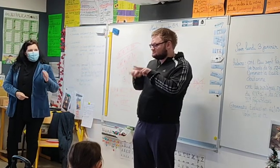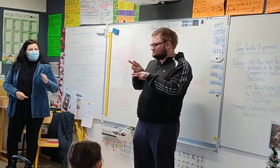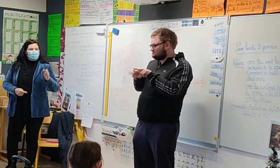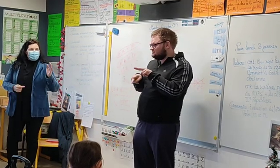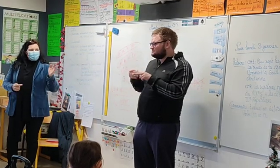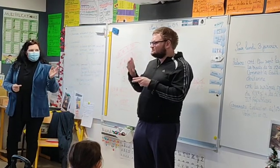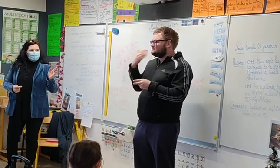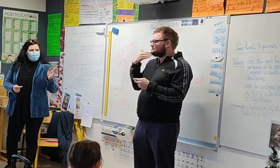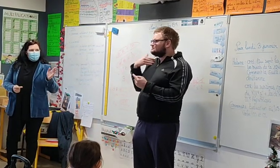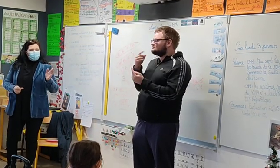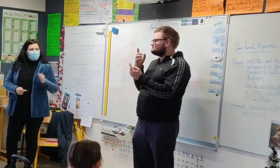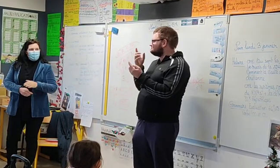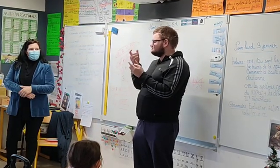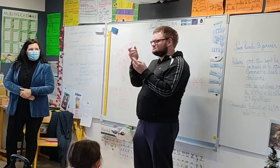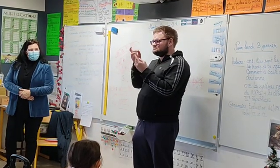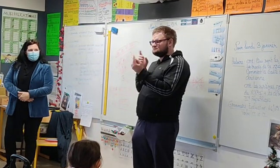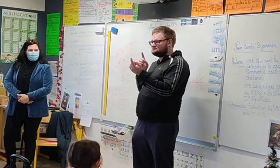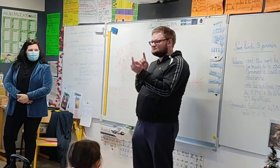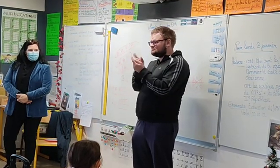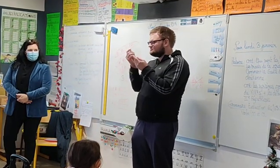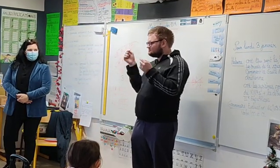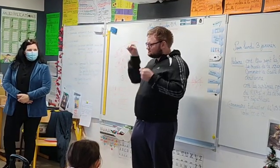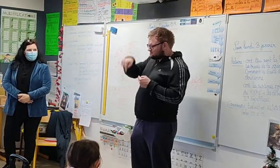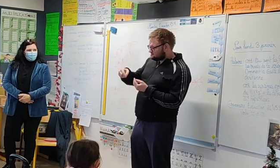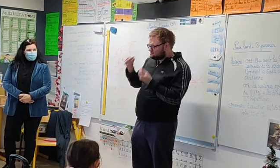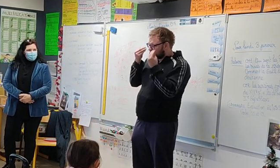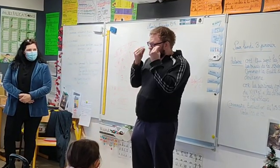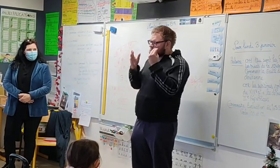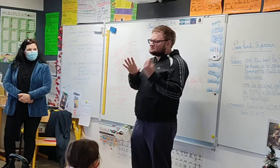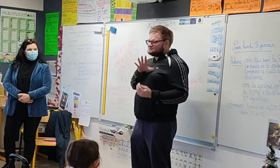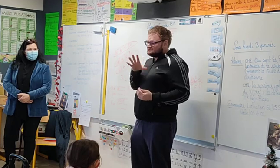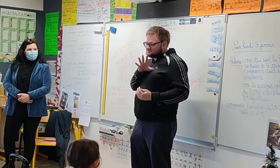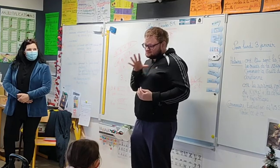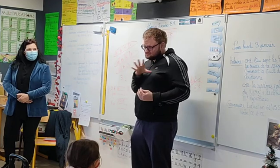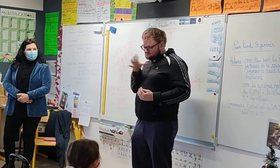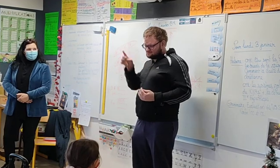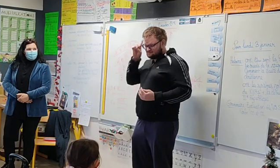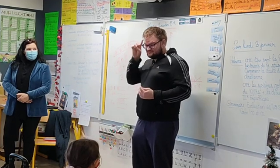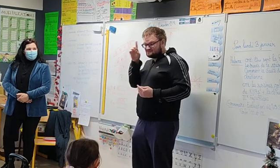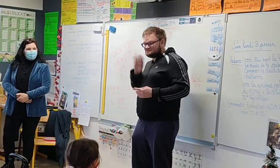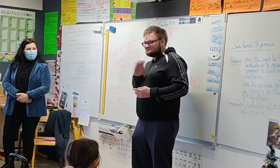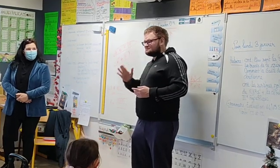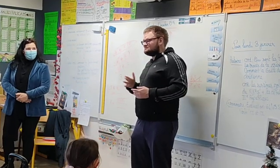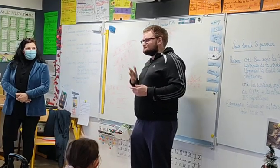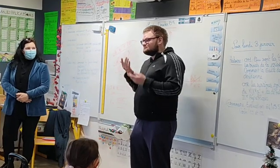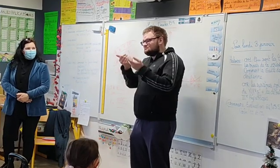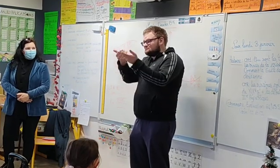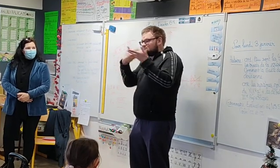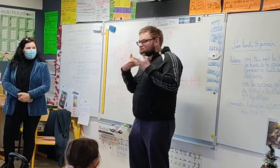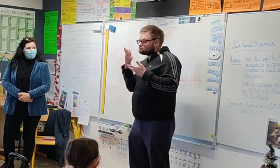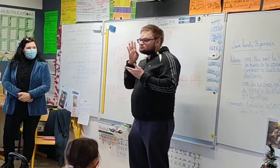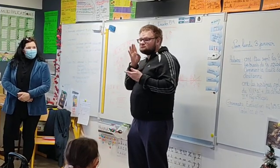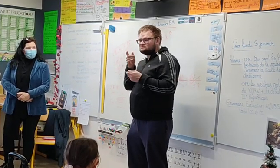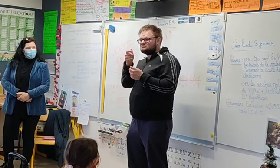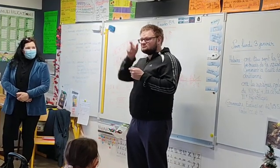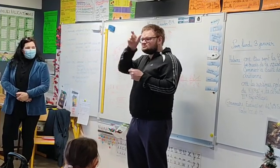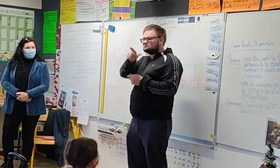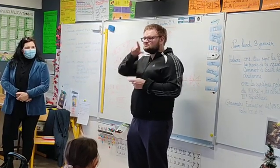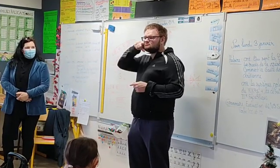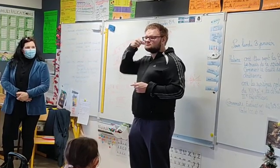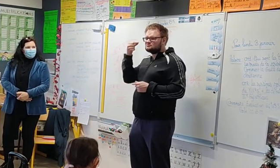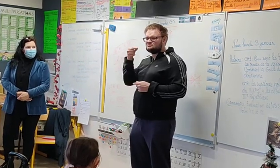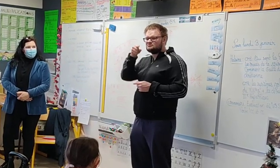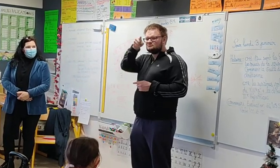on a un signe. Bon, j'habite dans une maison du village, ici. Quand j'étais petite, je